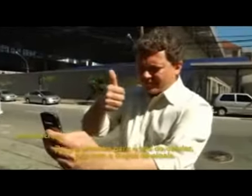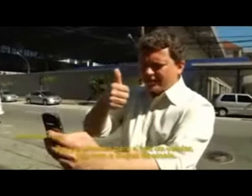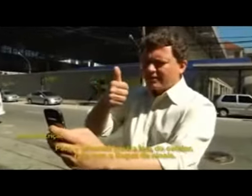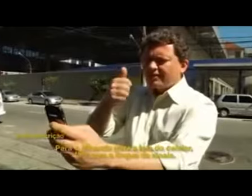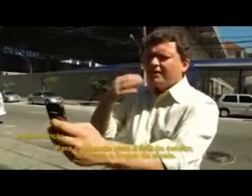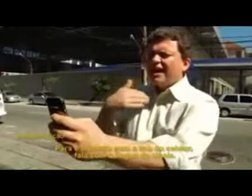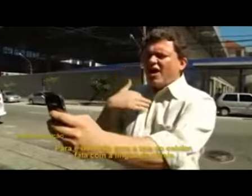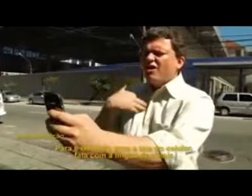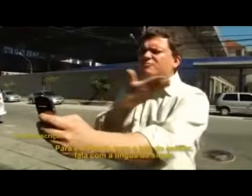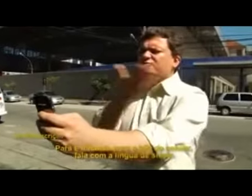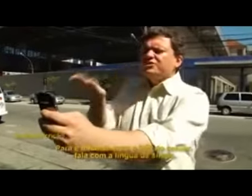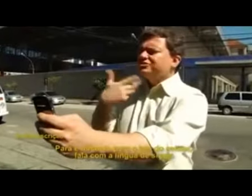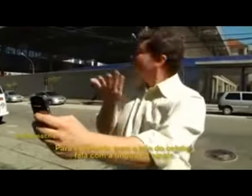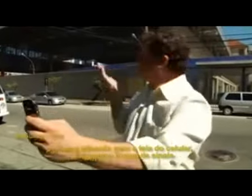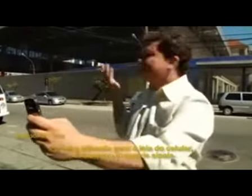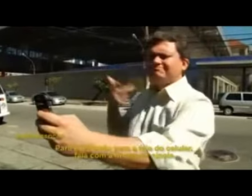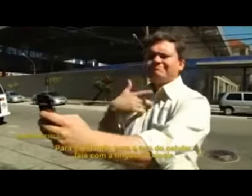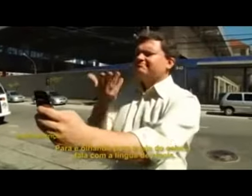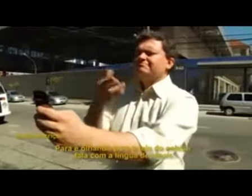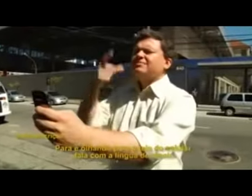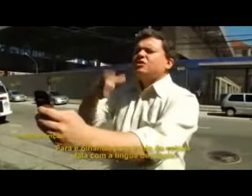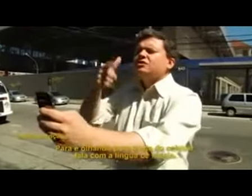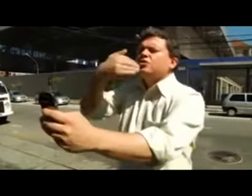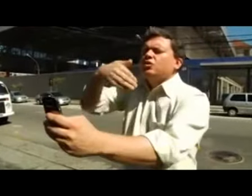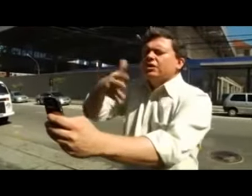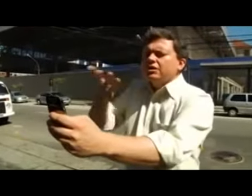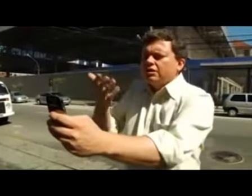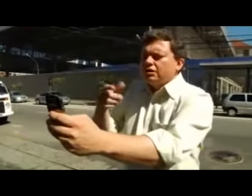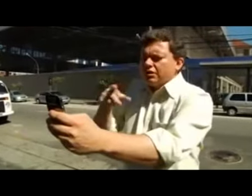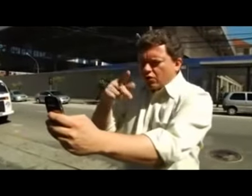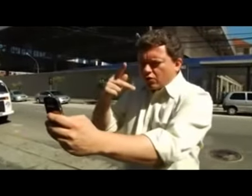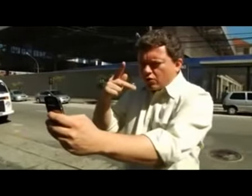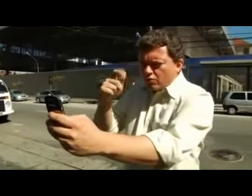Para e, olhando para a tela do celular, fala com a língua de sinais.